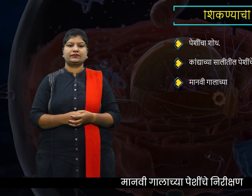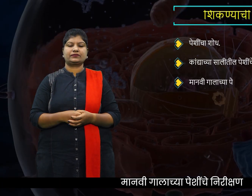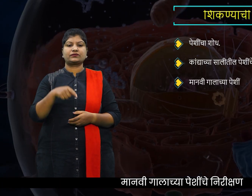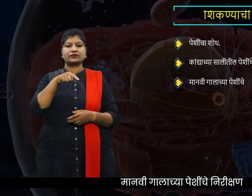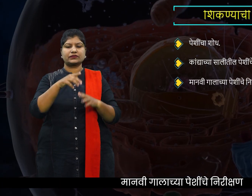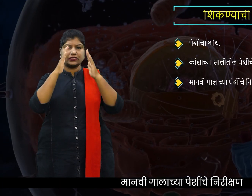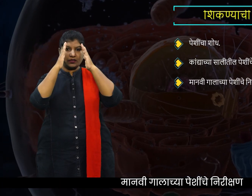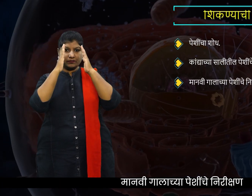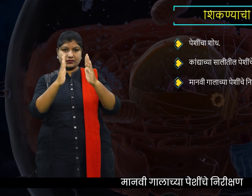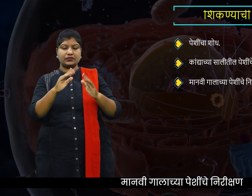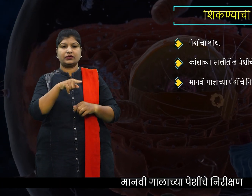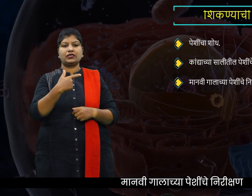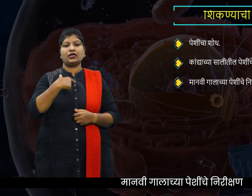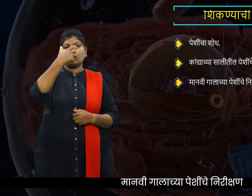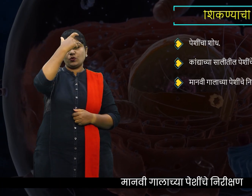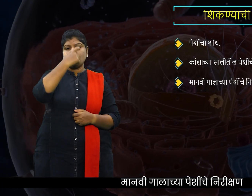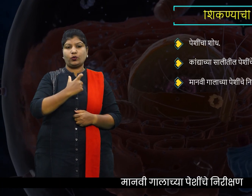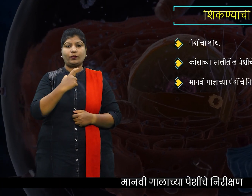मानवी गालाच्या पेशींचे निरीक्षण,